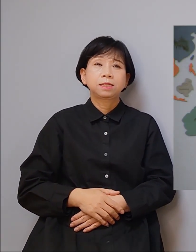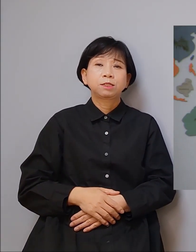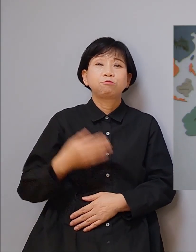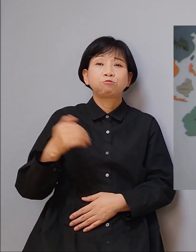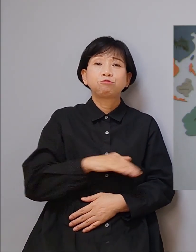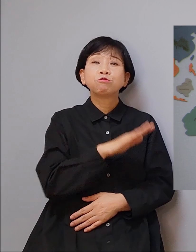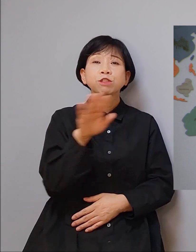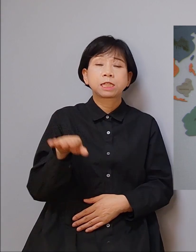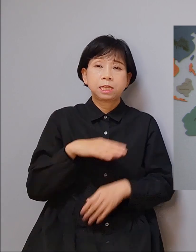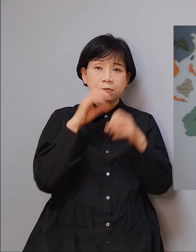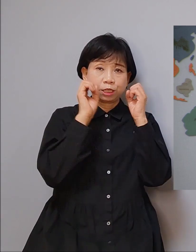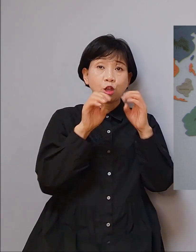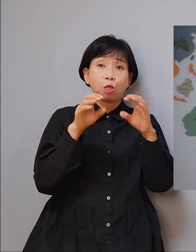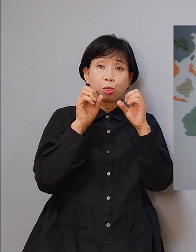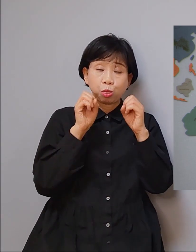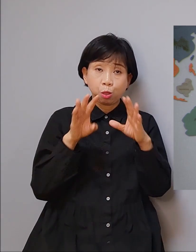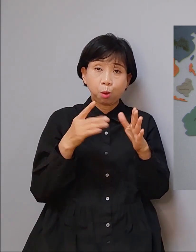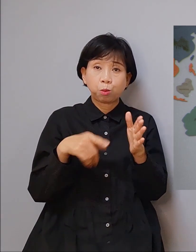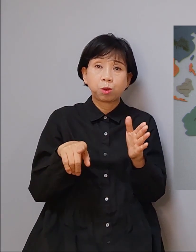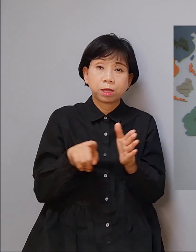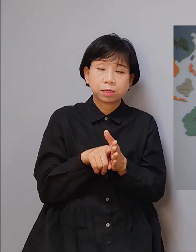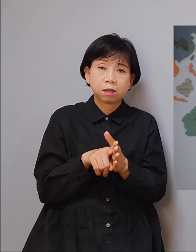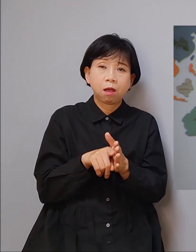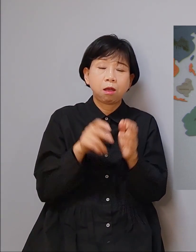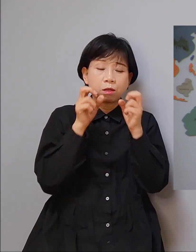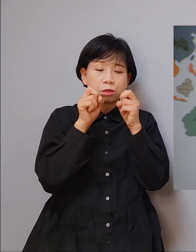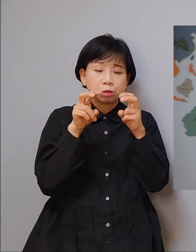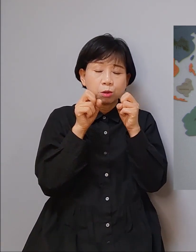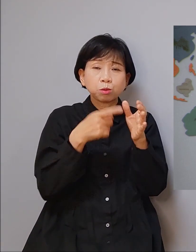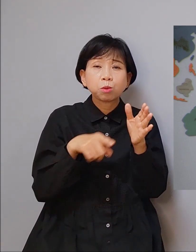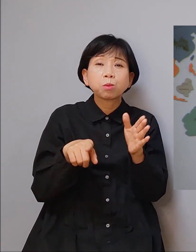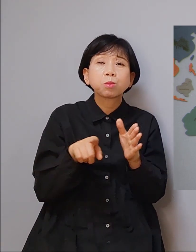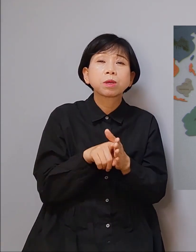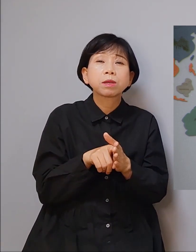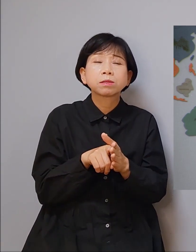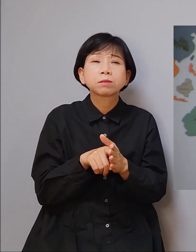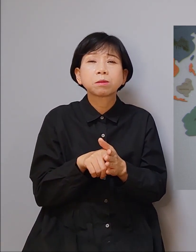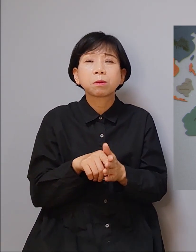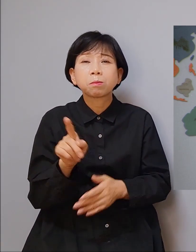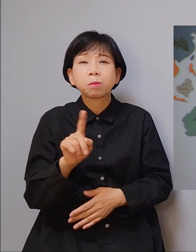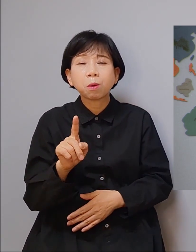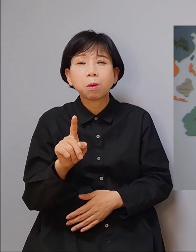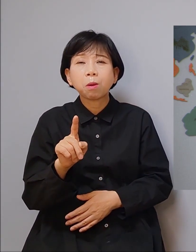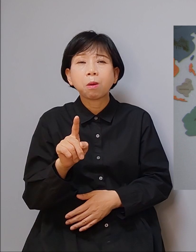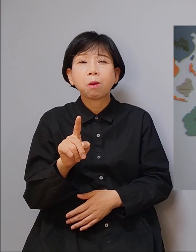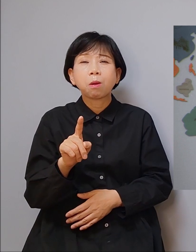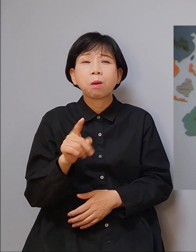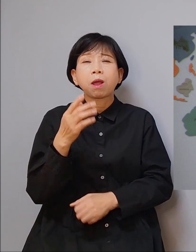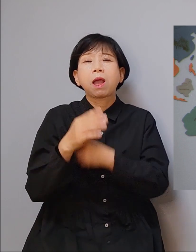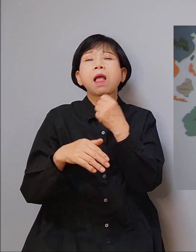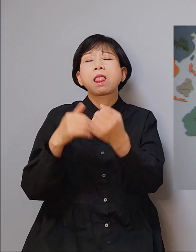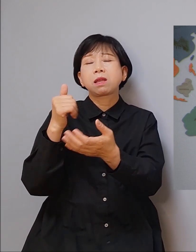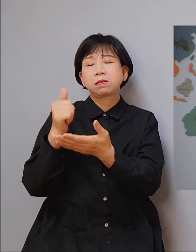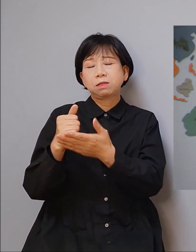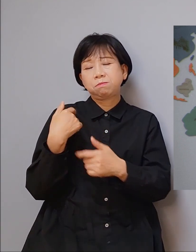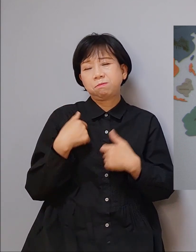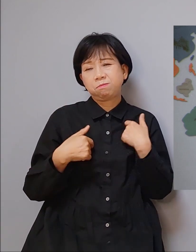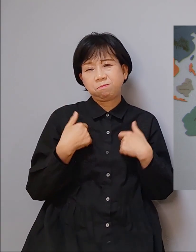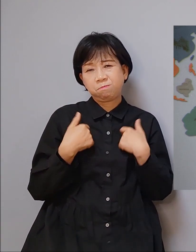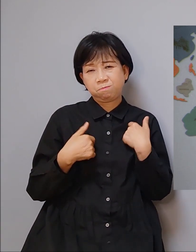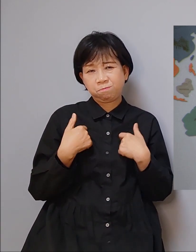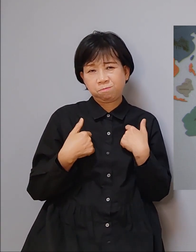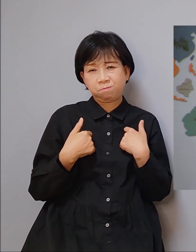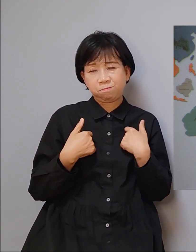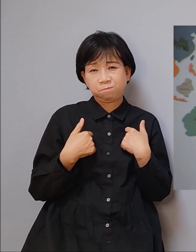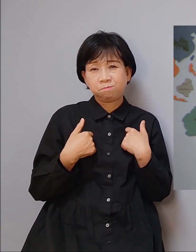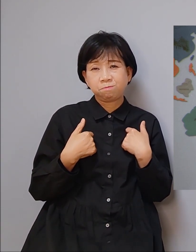우리가 전도하려면 또 선교하려면 하나님이 너무 기뻐하시는 줄 믿습니다. 그런데 사단